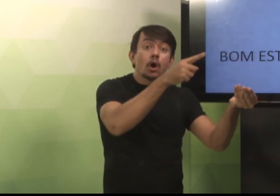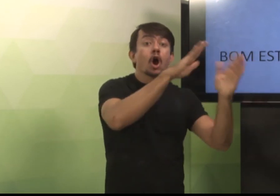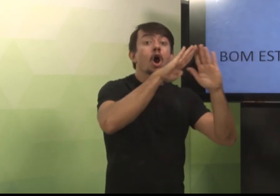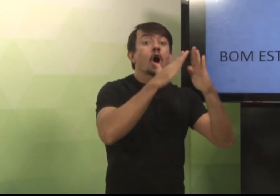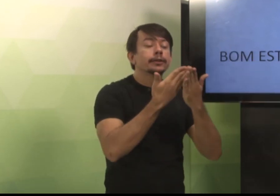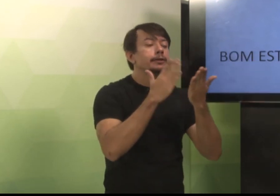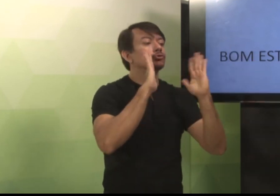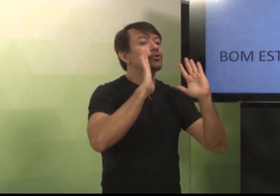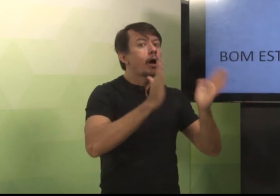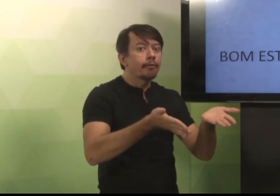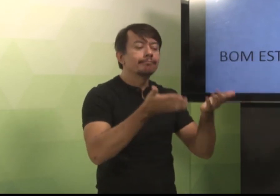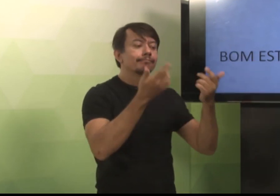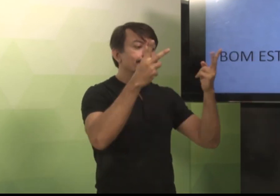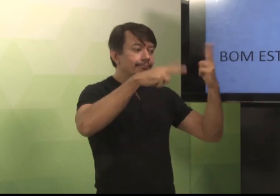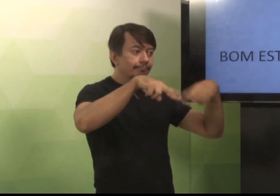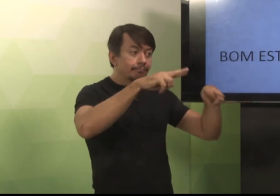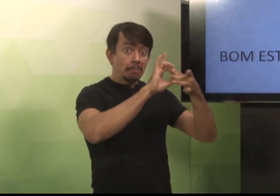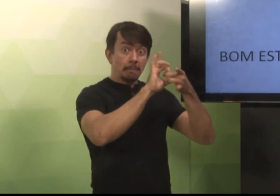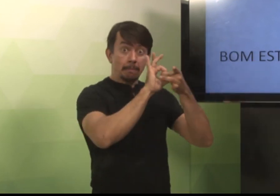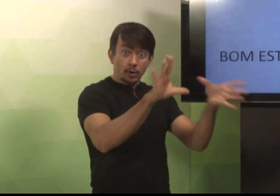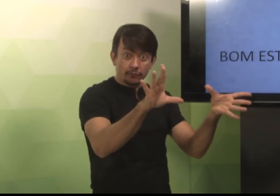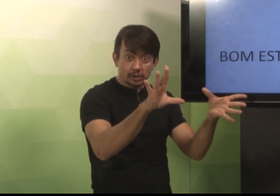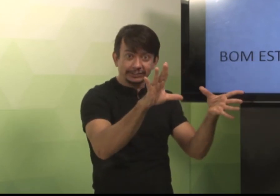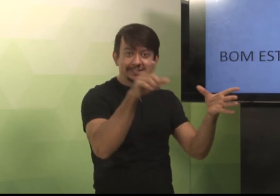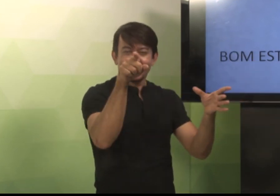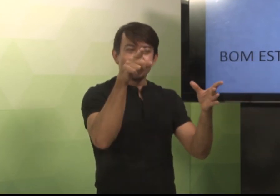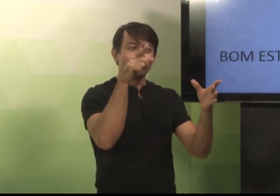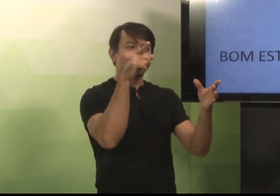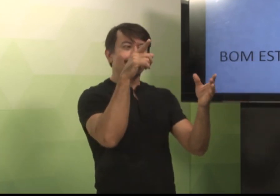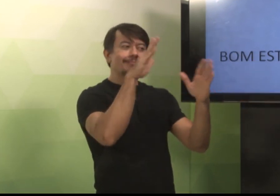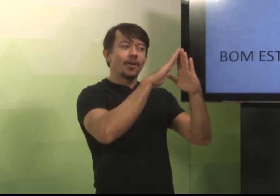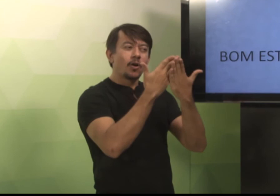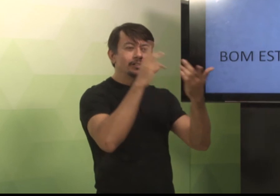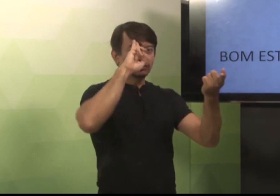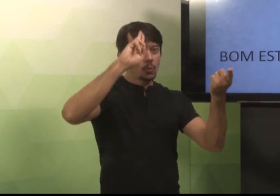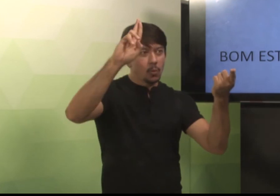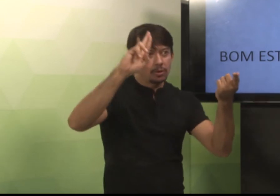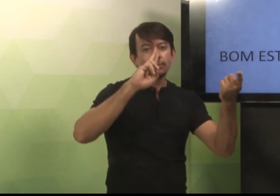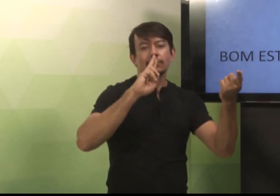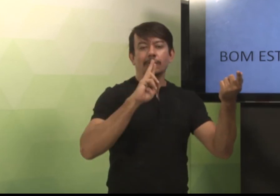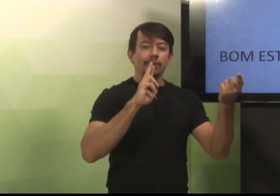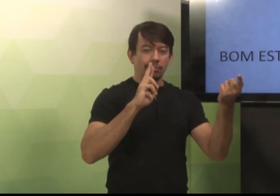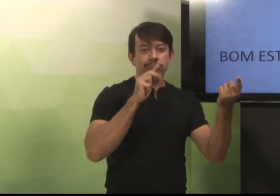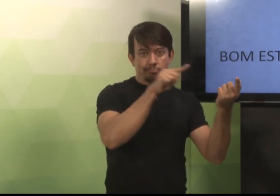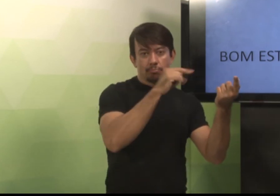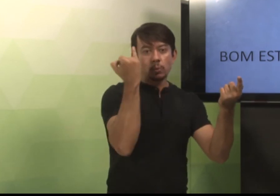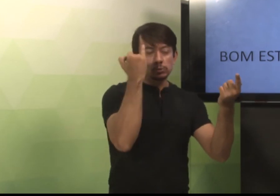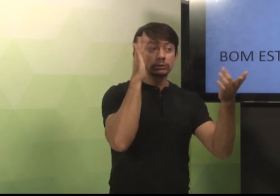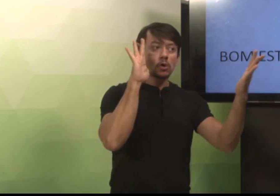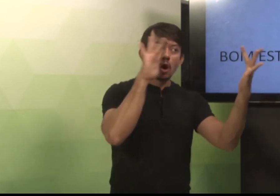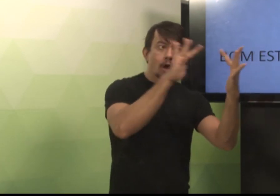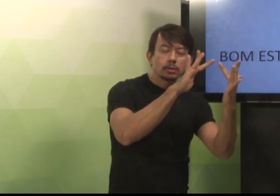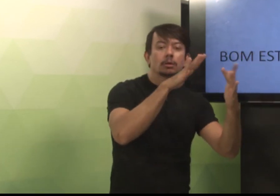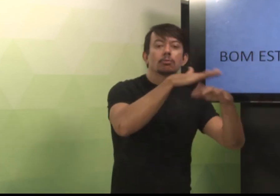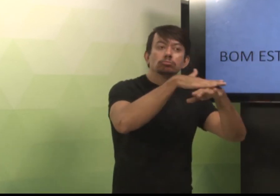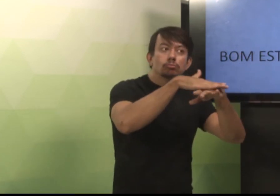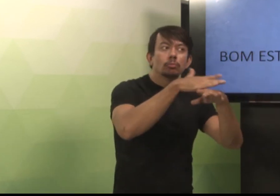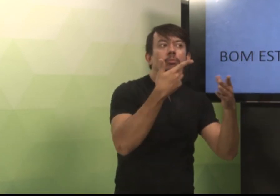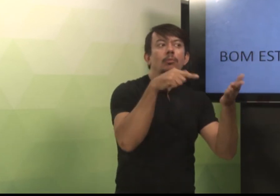você vai à escola para começar a fazer a sua observação. Então, você tem que entrar em contato com o diretor,